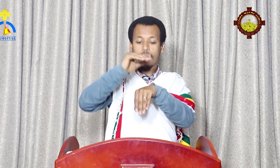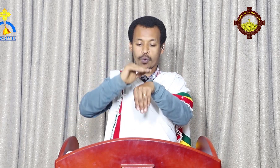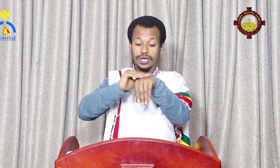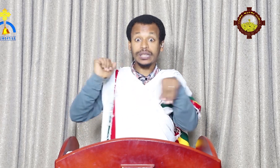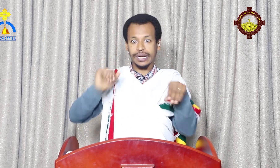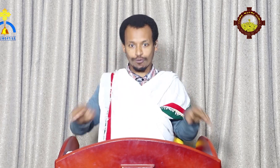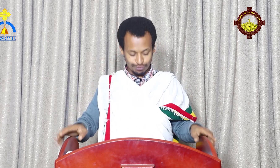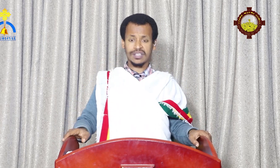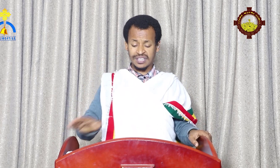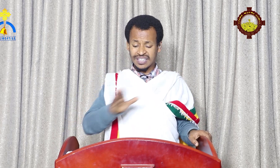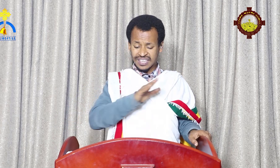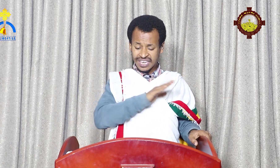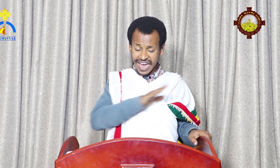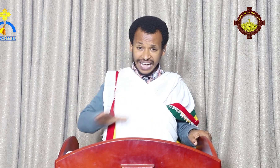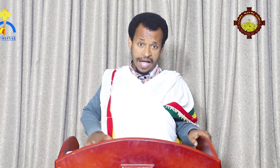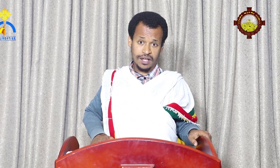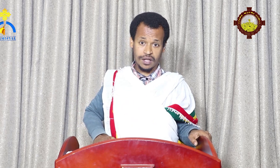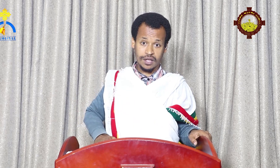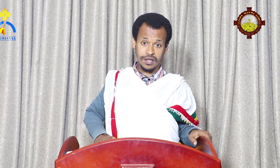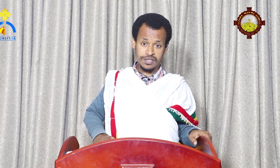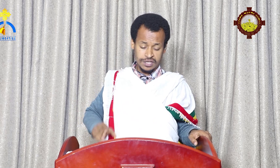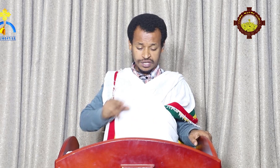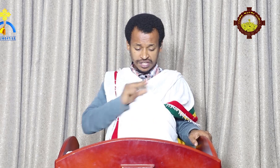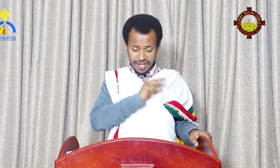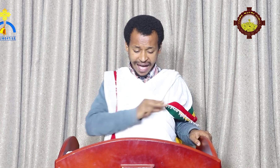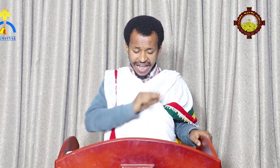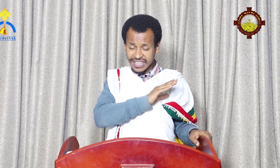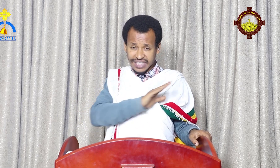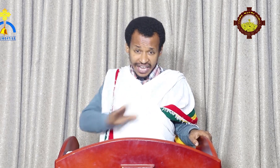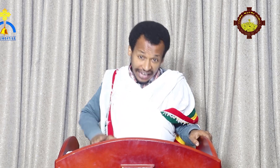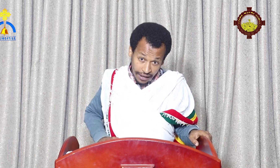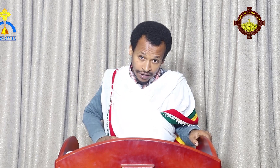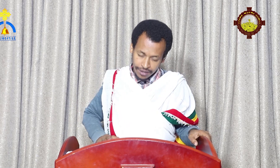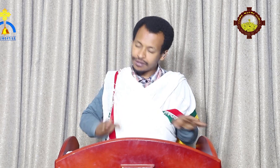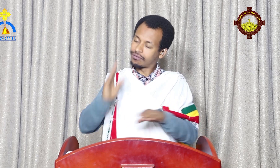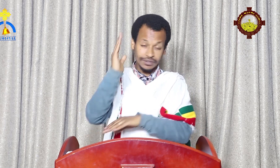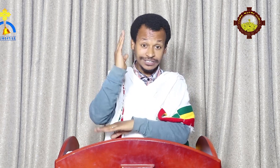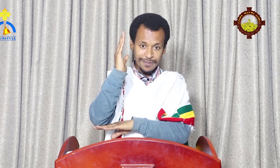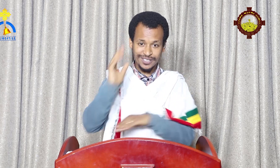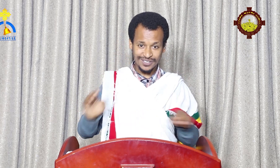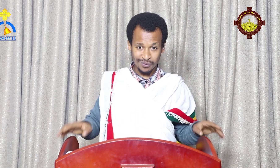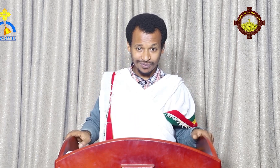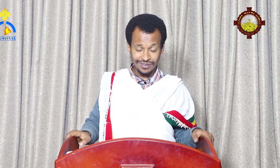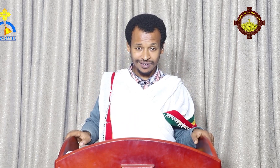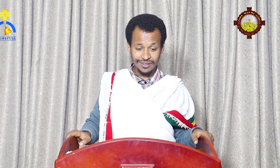ተብለው ይጠራሉ። ጌታ የባህሪ ጌታ እግዚአብሔር